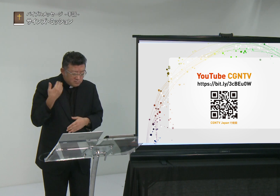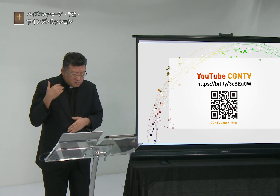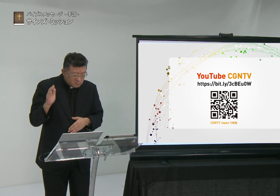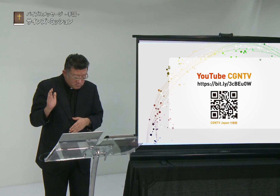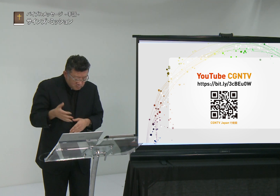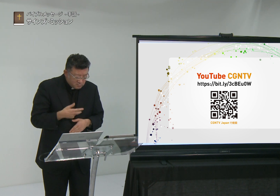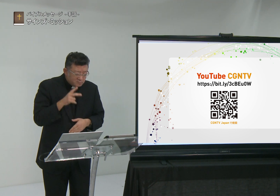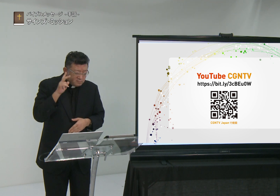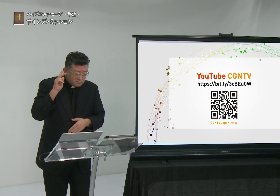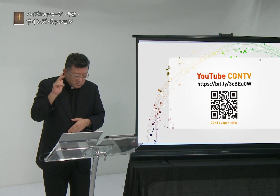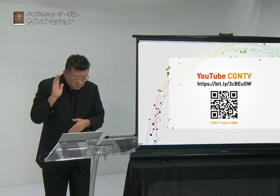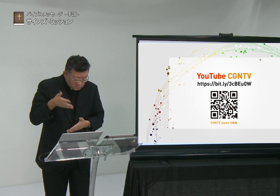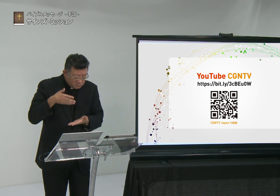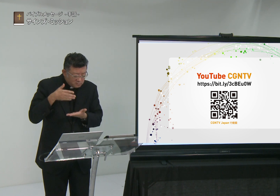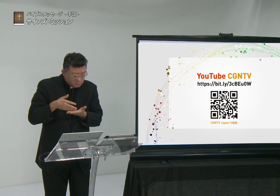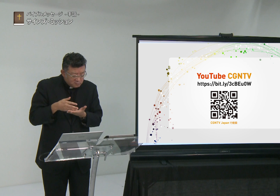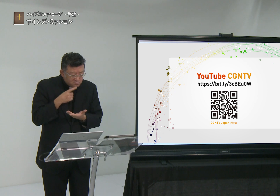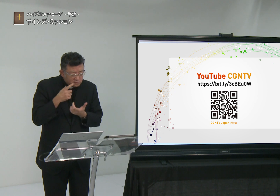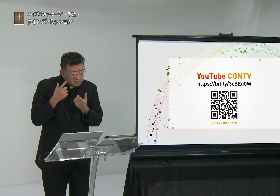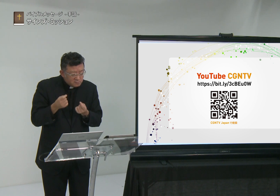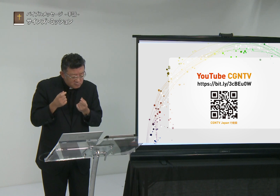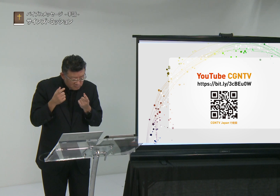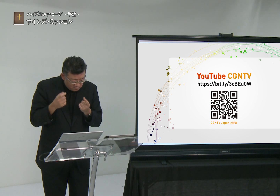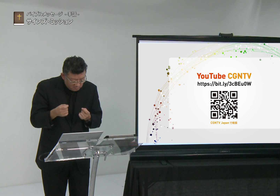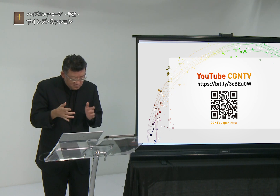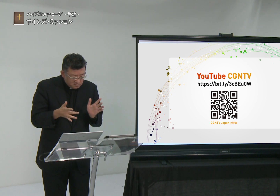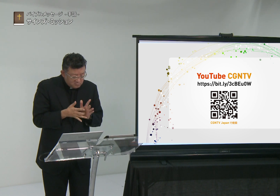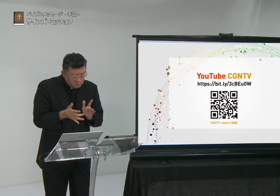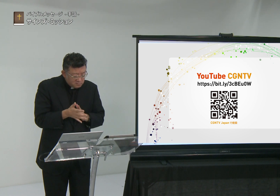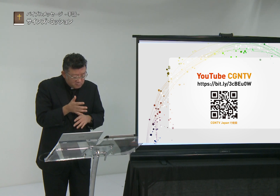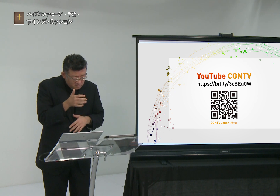日前もって神に告げられた通り s